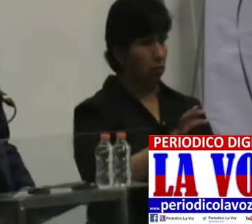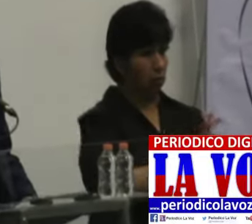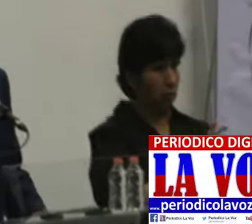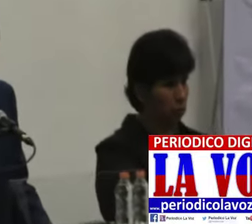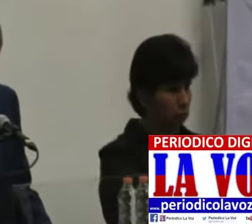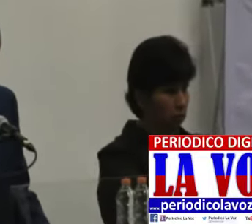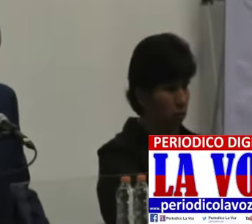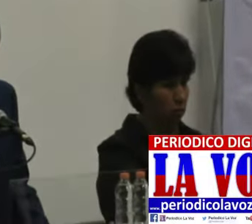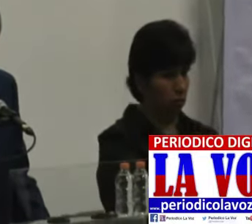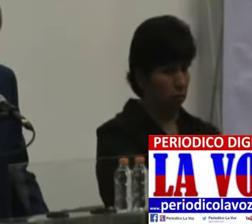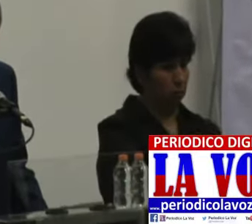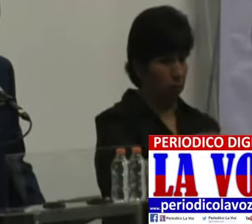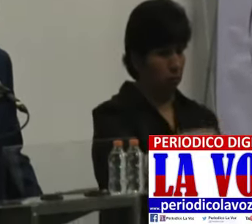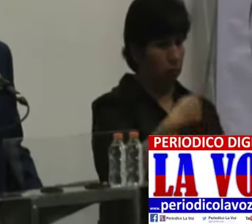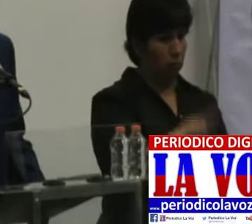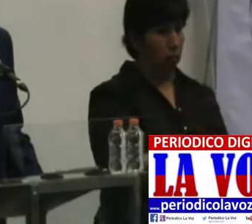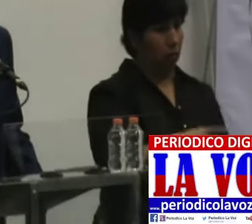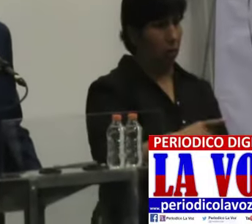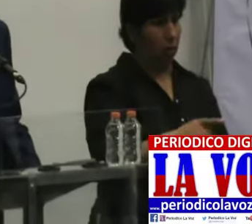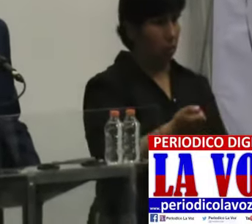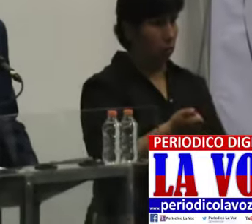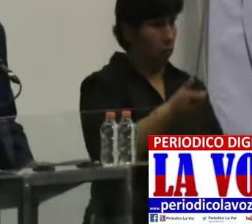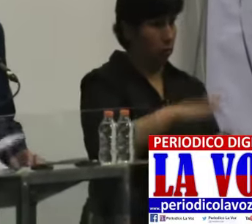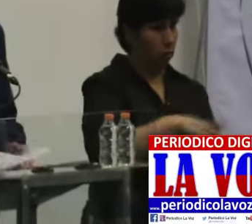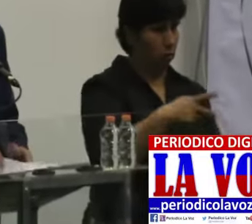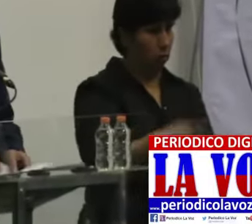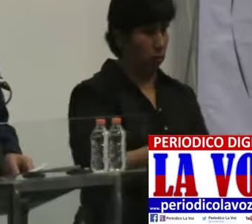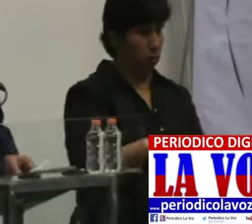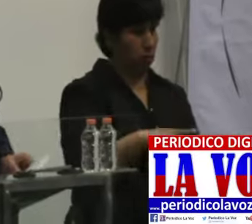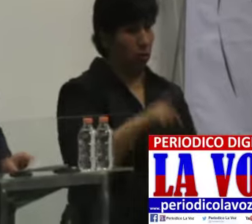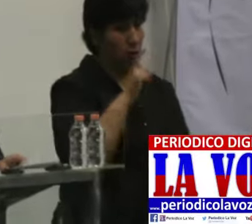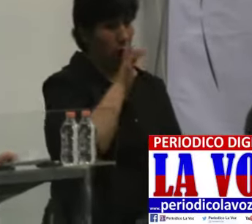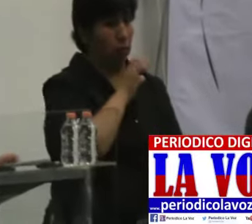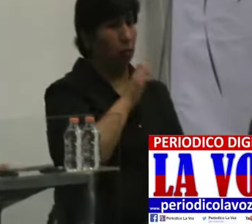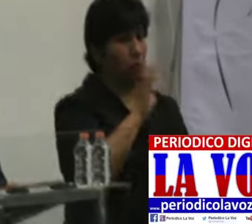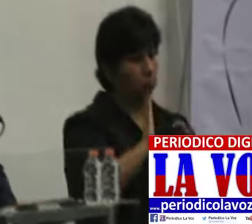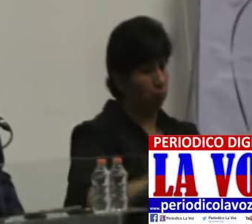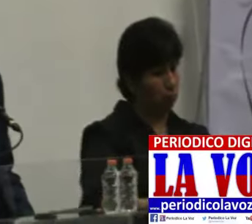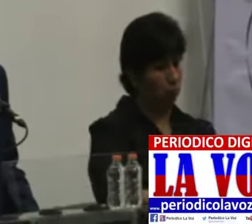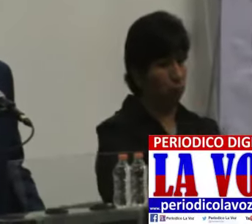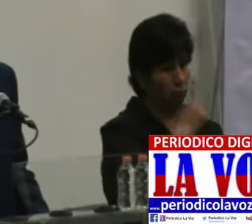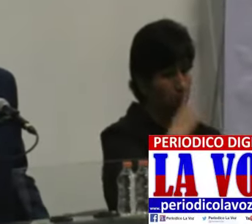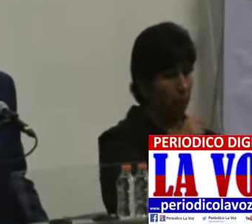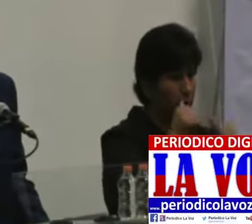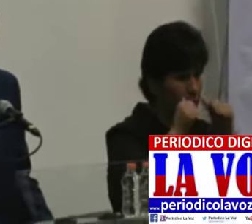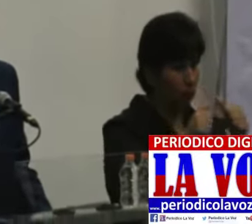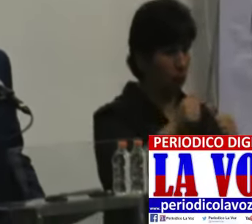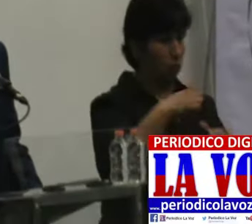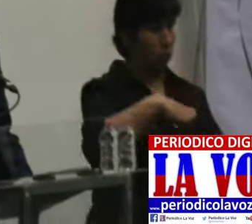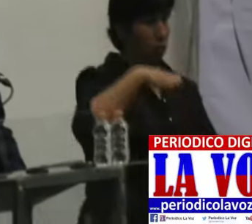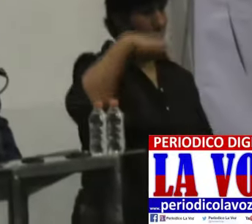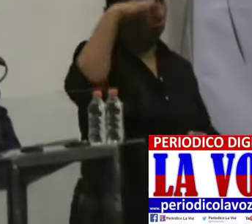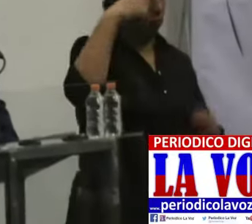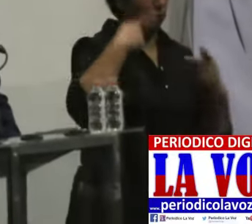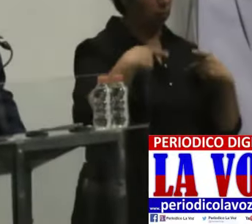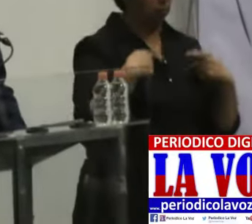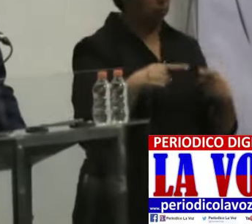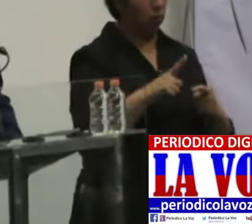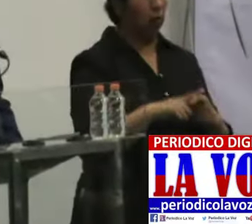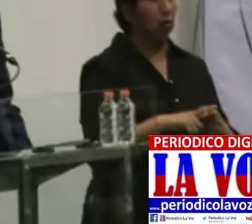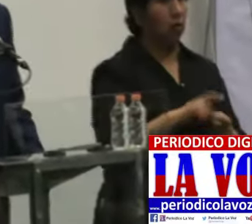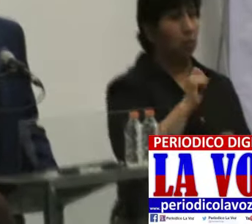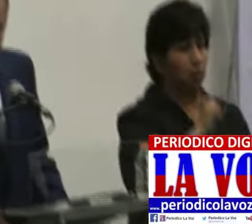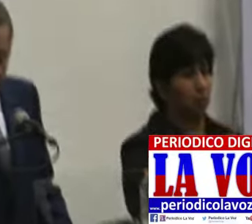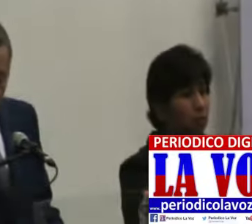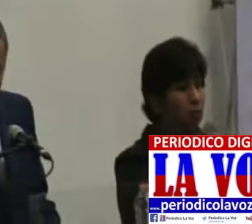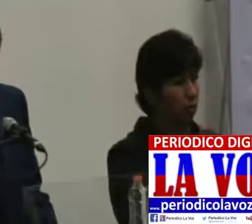relacionadas en los espacios de la administración pública, se ha dado capacitación para la atención de adultos mayores, identificación